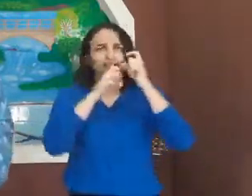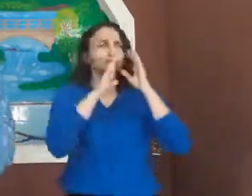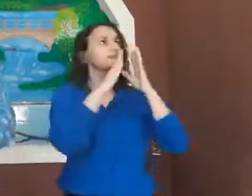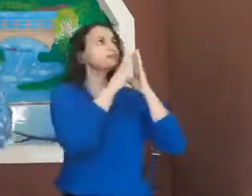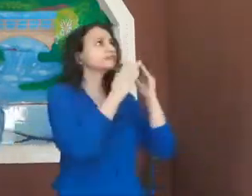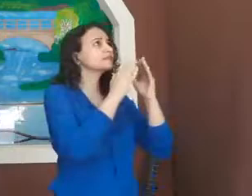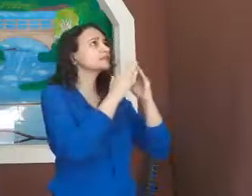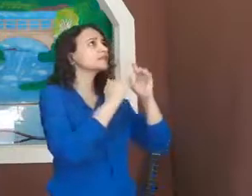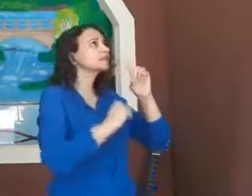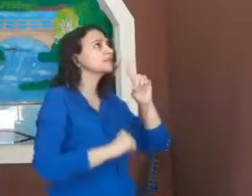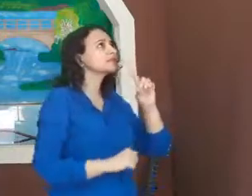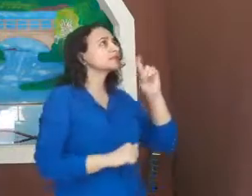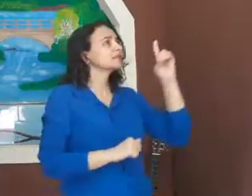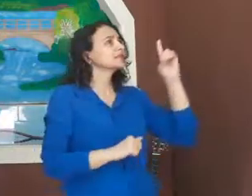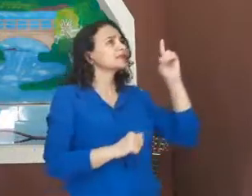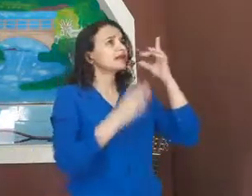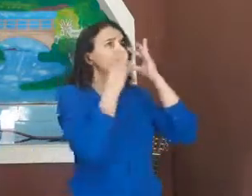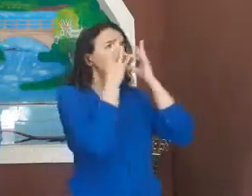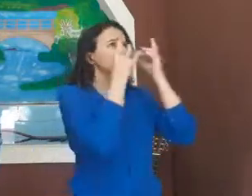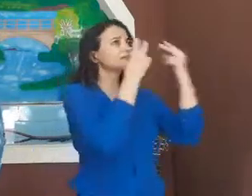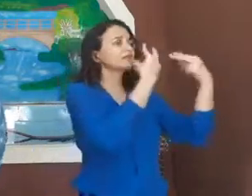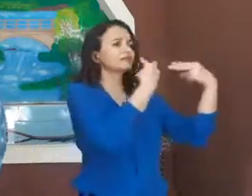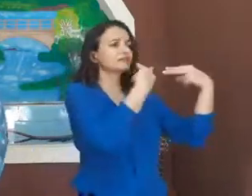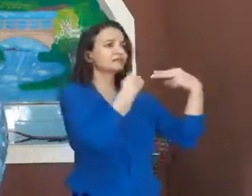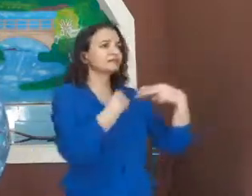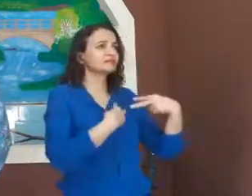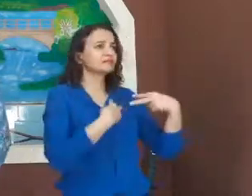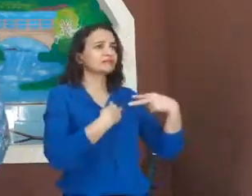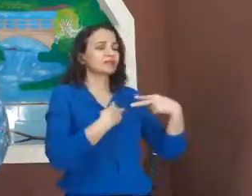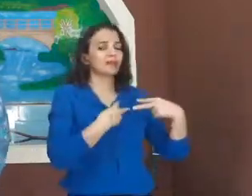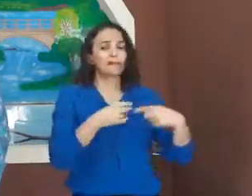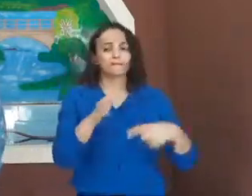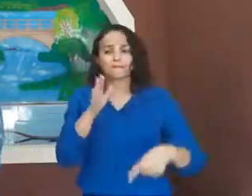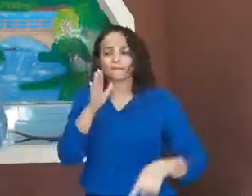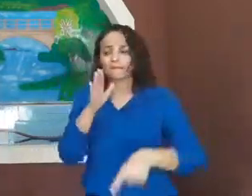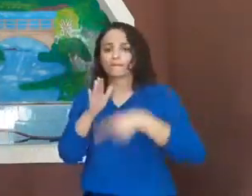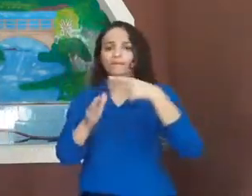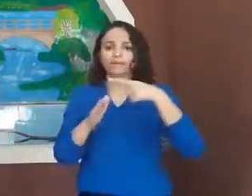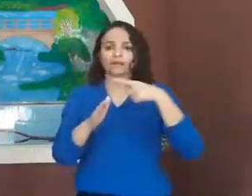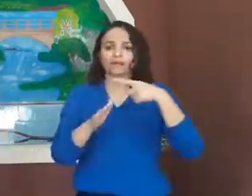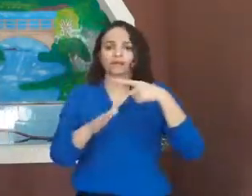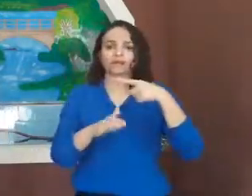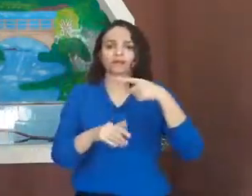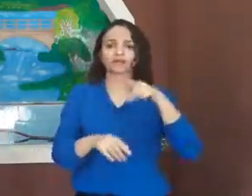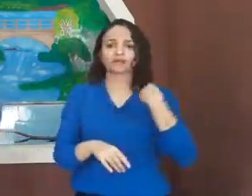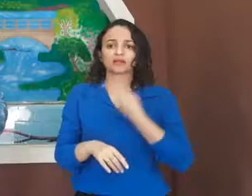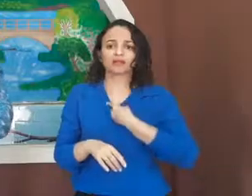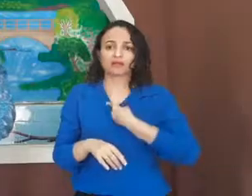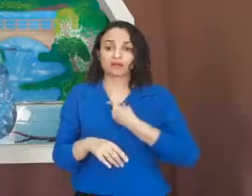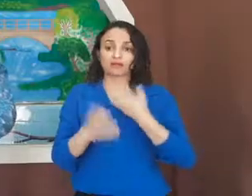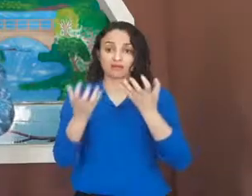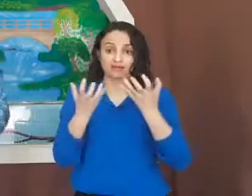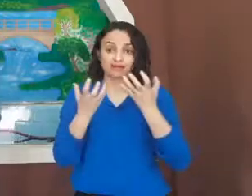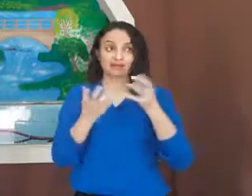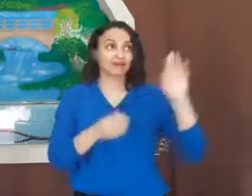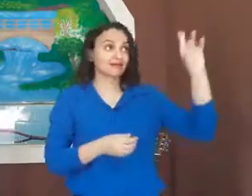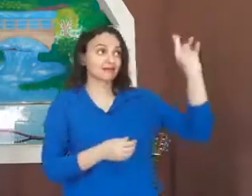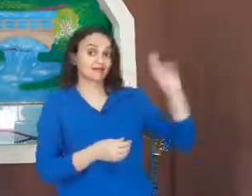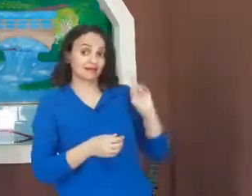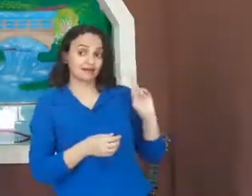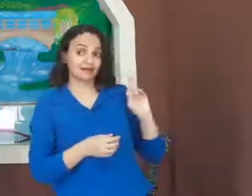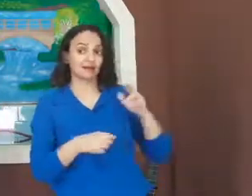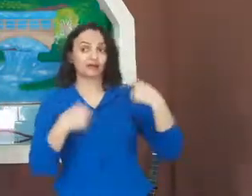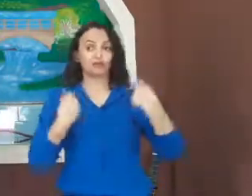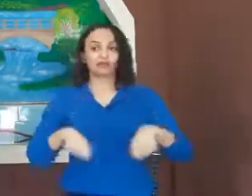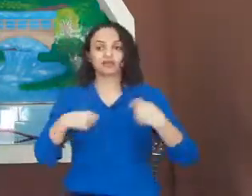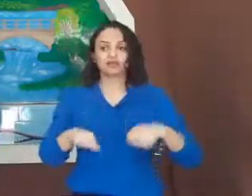que ouça os seus pedidos. O primeiro passo para recebermos resposta às nossas orações é orar. Alguns falam